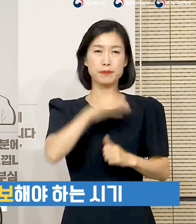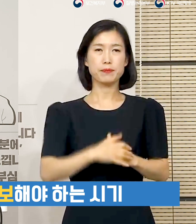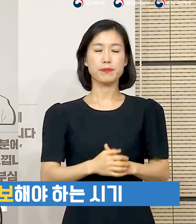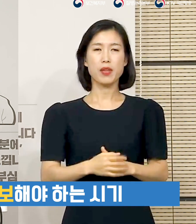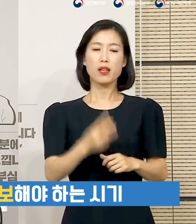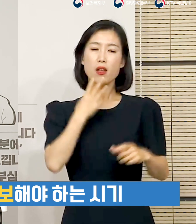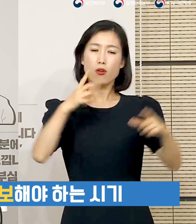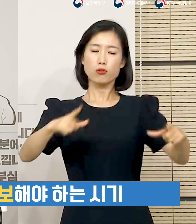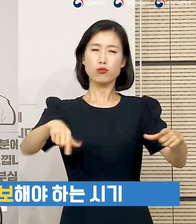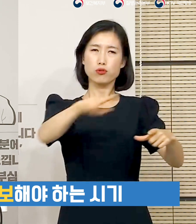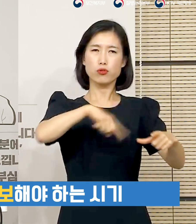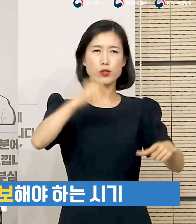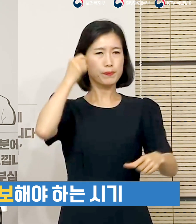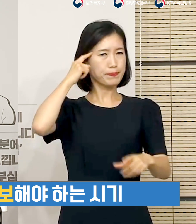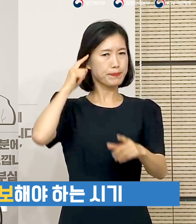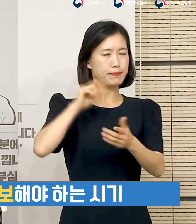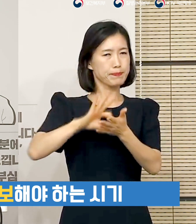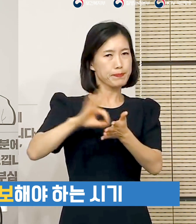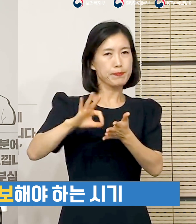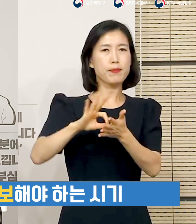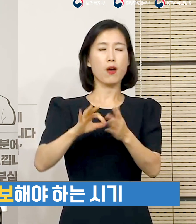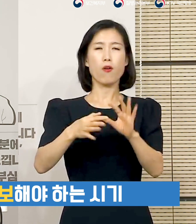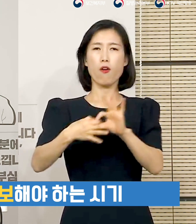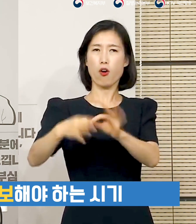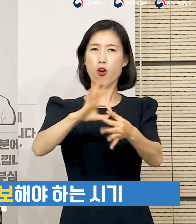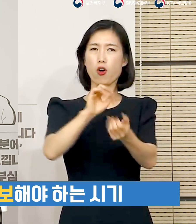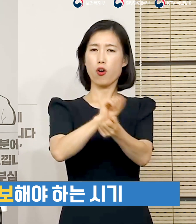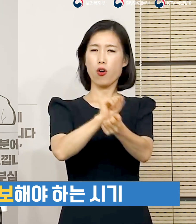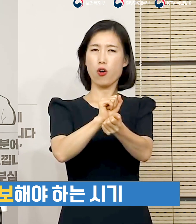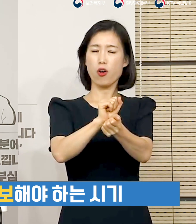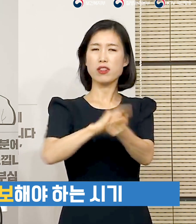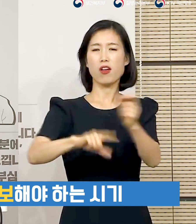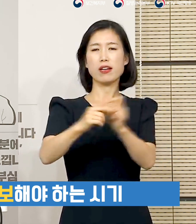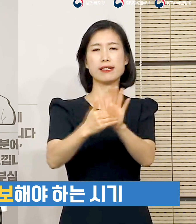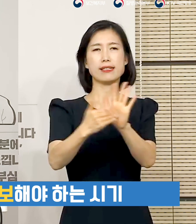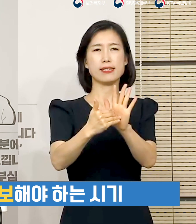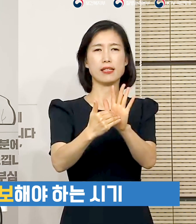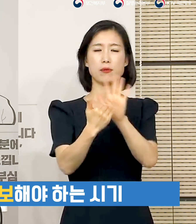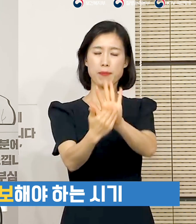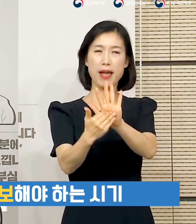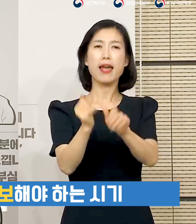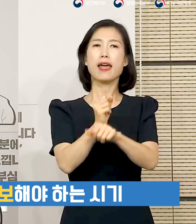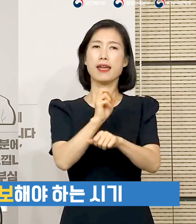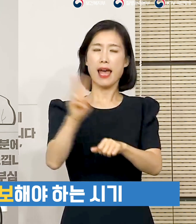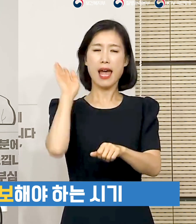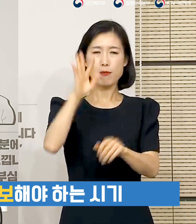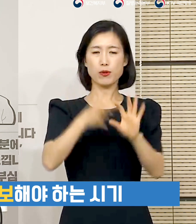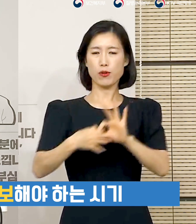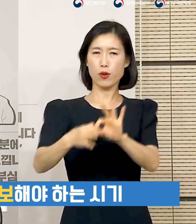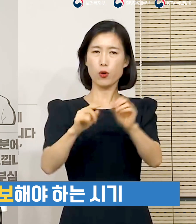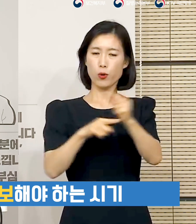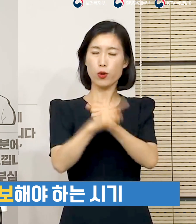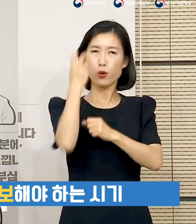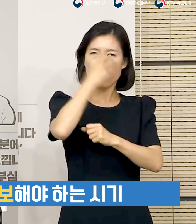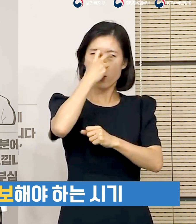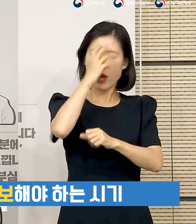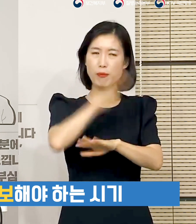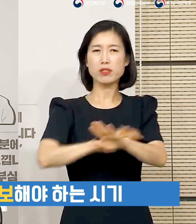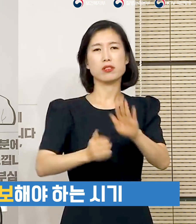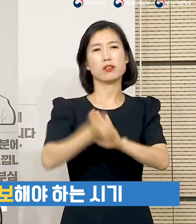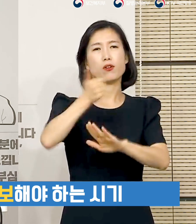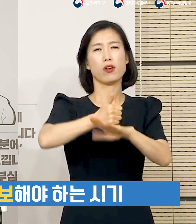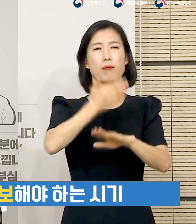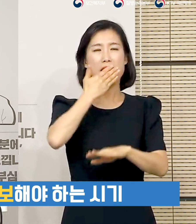수도권 주민들이 경각심을 가지고 연쇄 감염의 고리를 끊어주셔야 역학조사를 통한 확산 봉쇄에 성공할 수